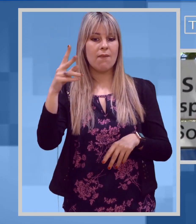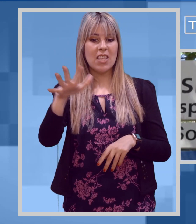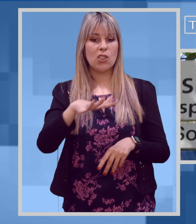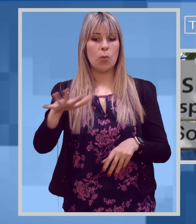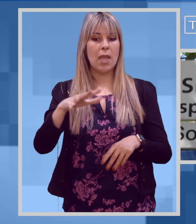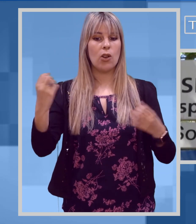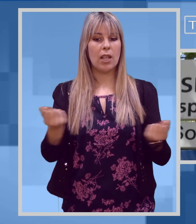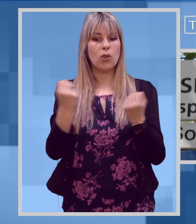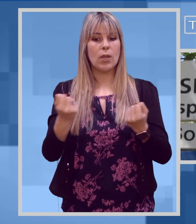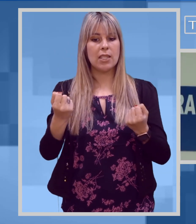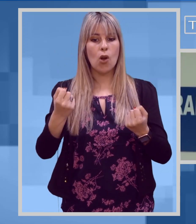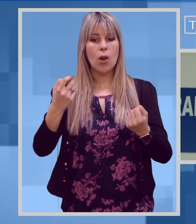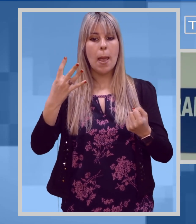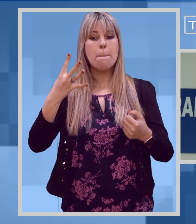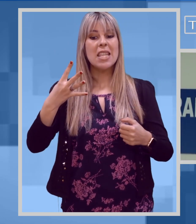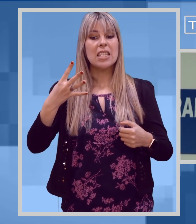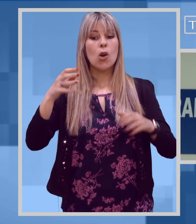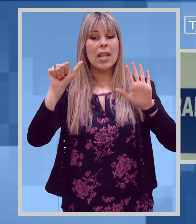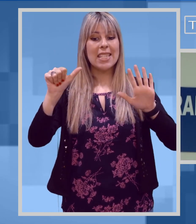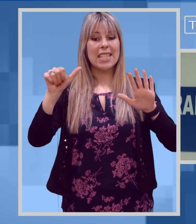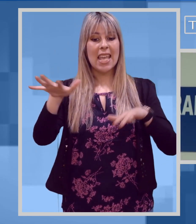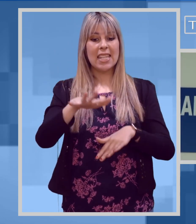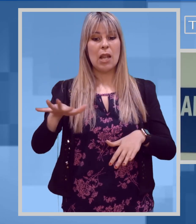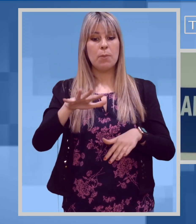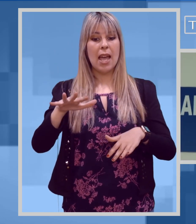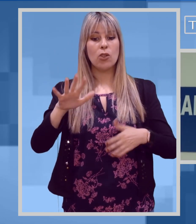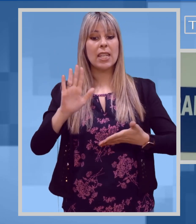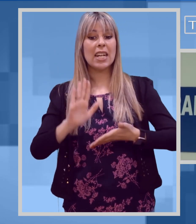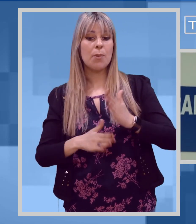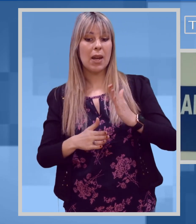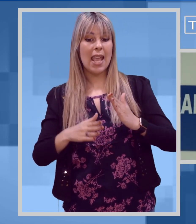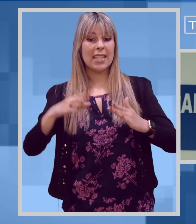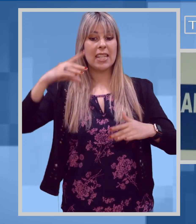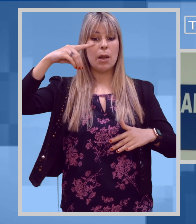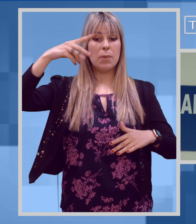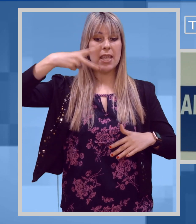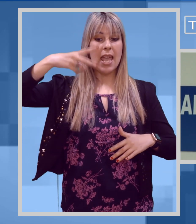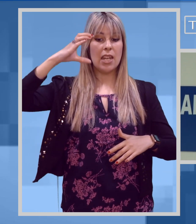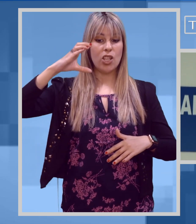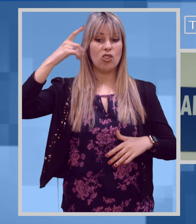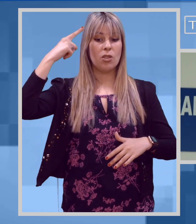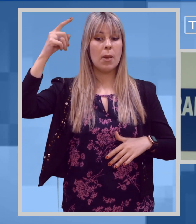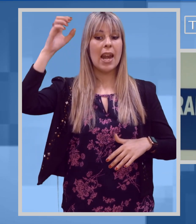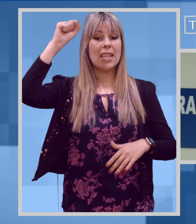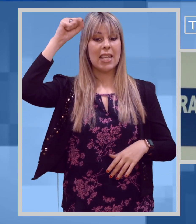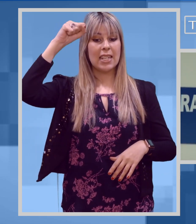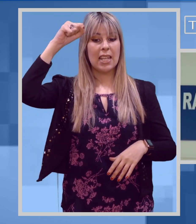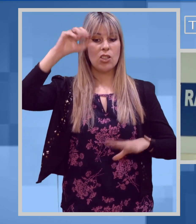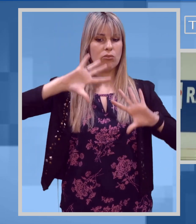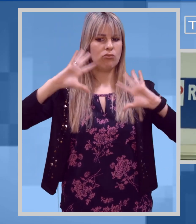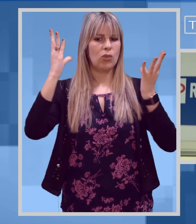piano d'attuazione della missione 6 del piano di ripresa e del PNC per la Sardegna,